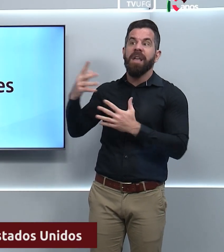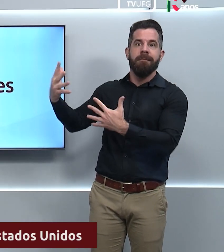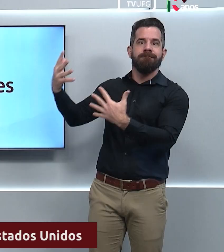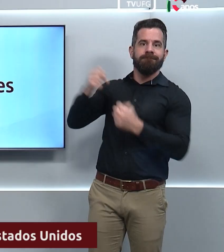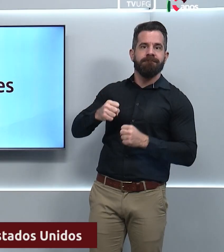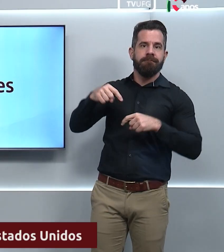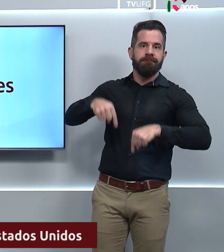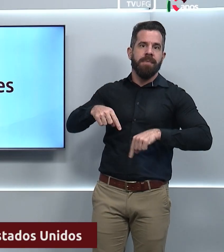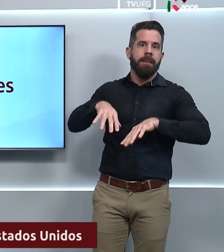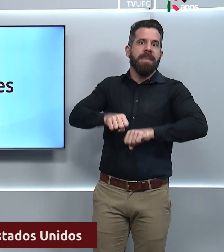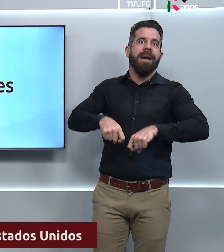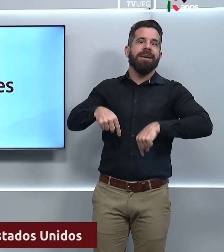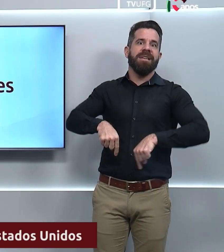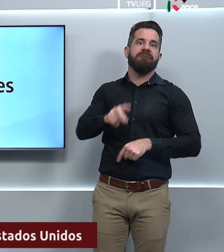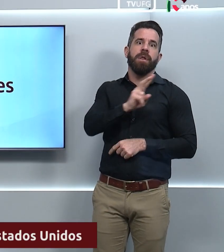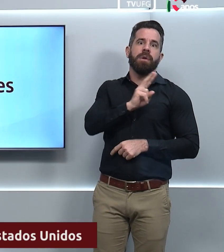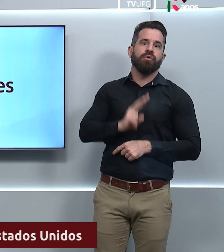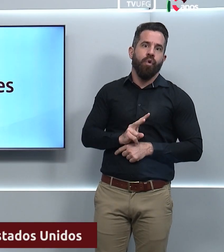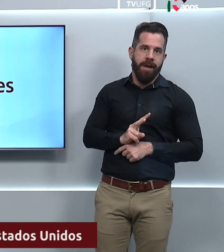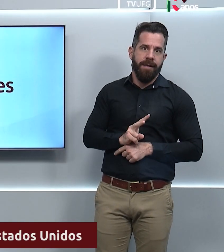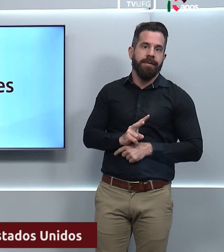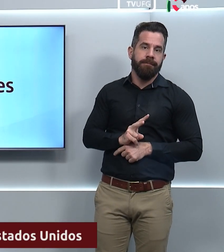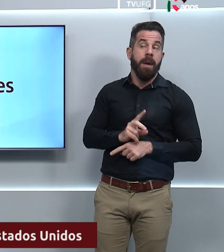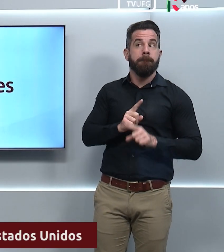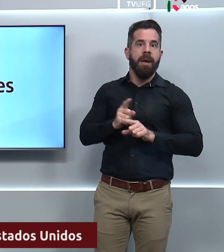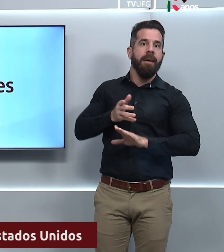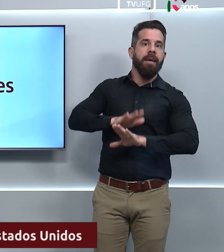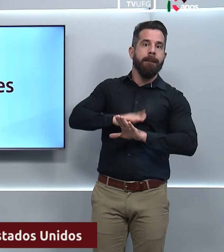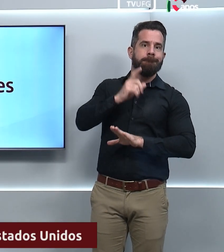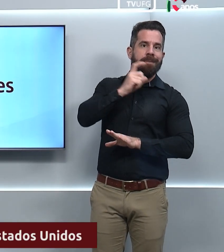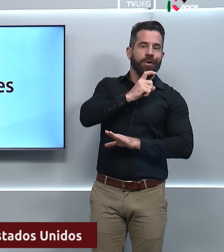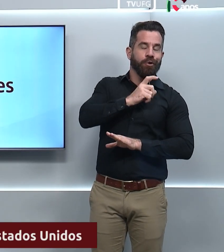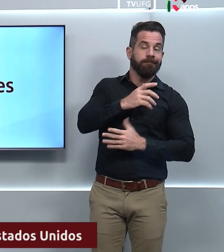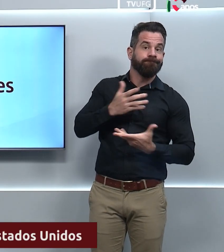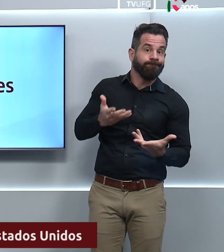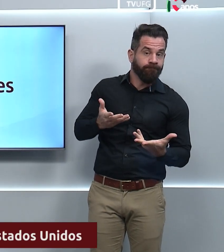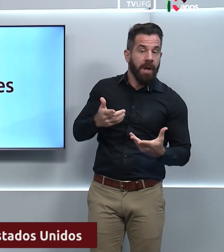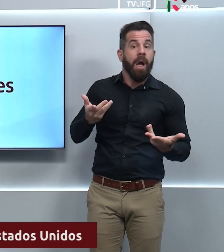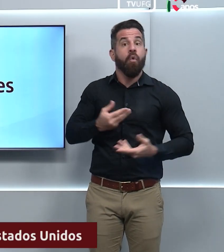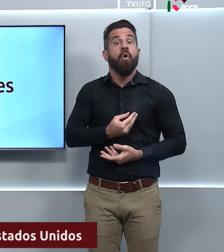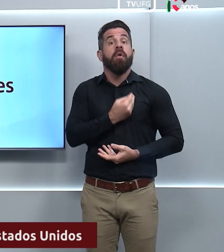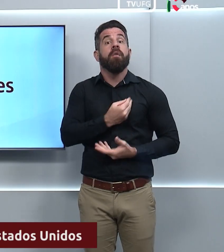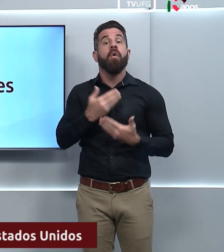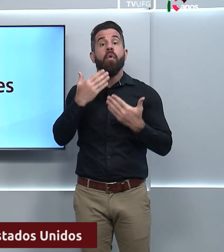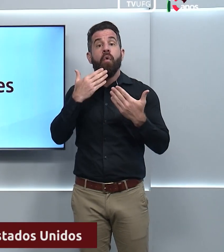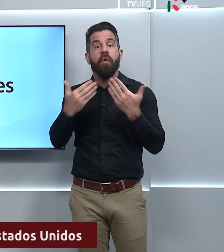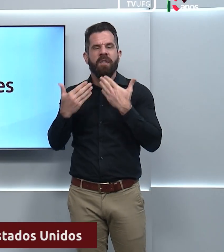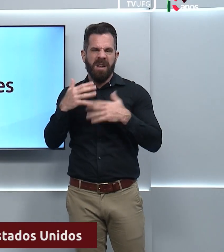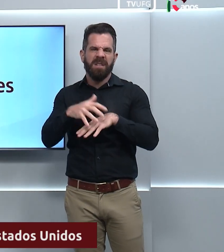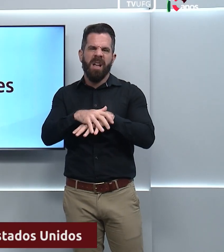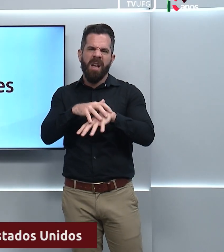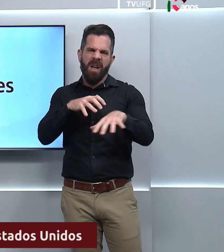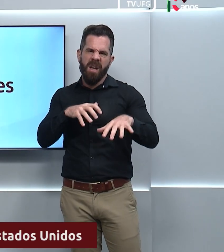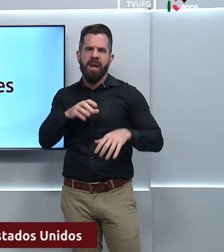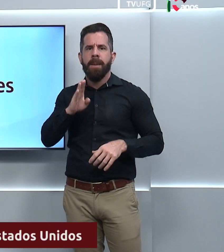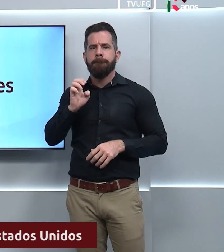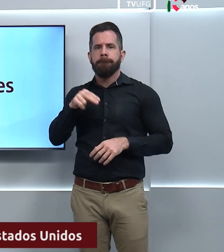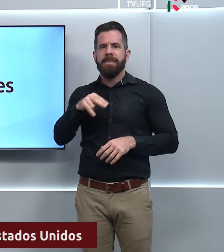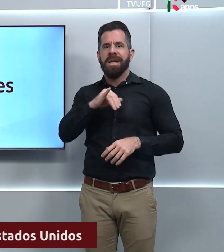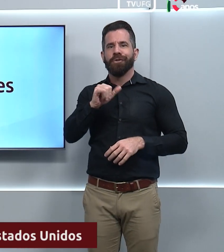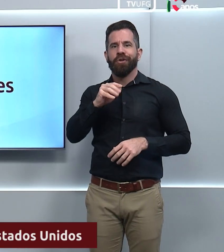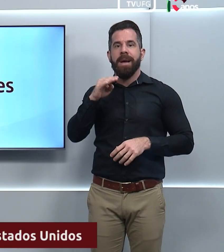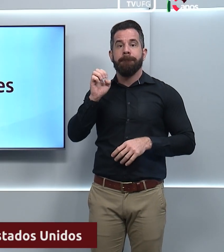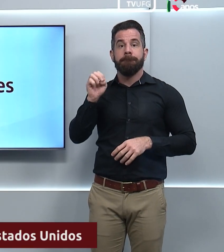Venezuela. Para entender melhor esse assunto, vamos conversar ao vivo de forma remota com Benjamin Vilela, que é professor do